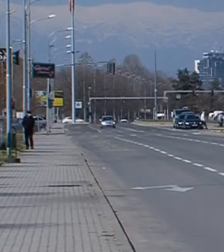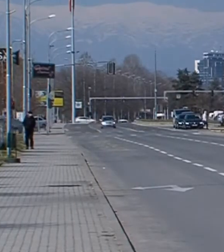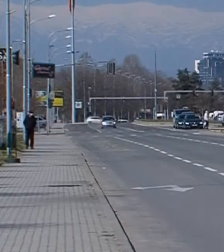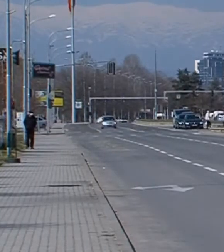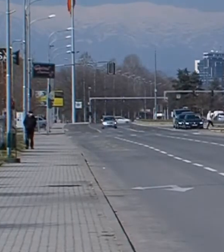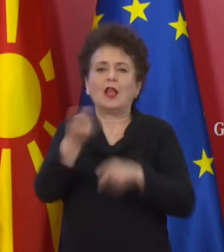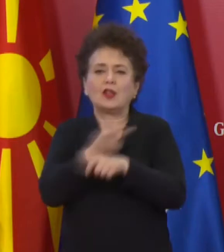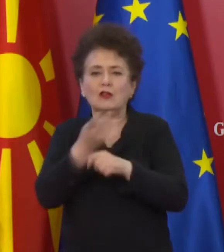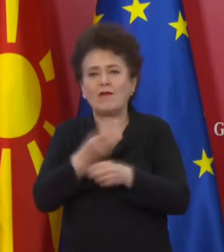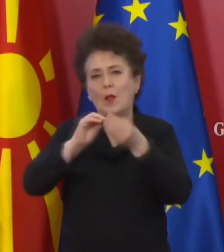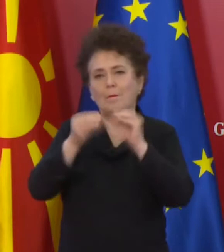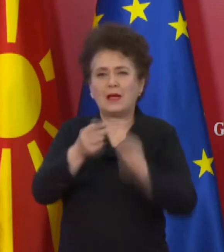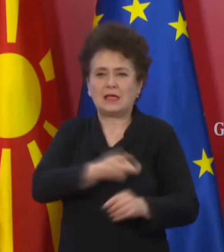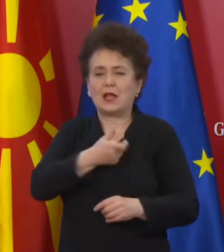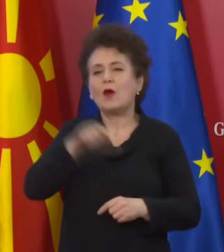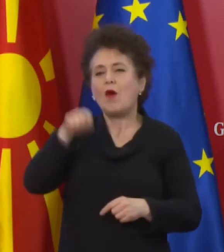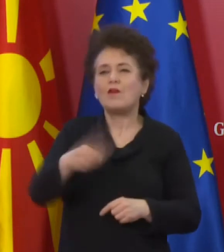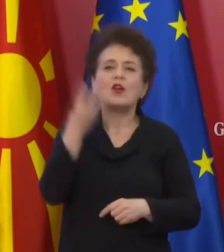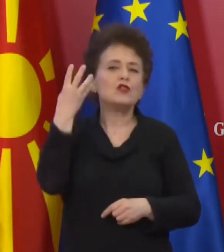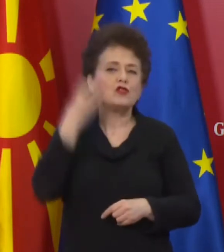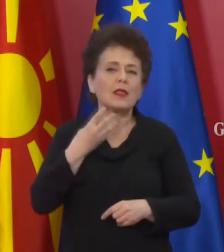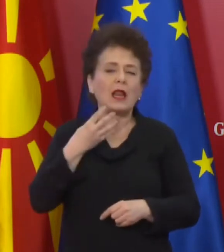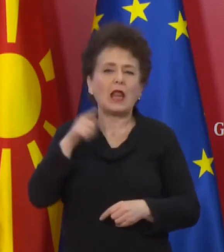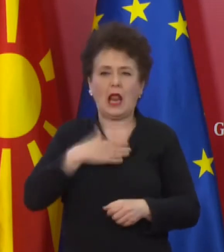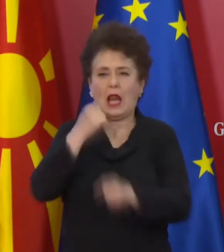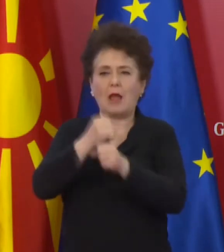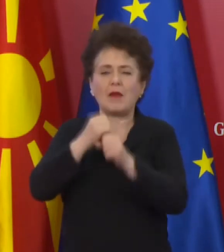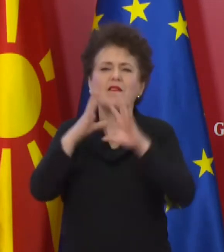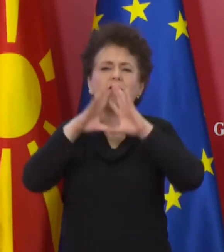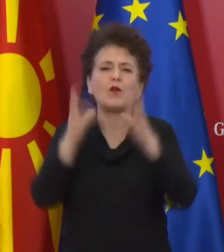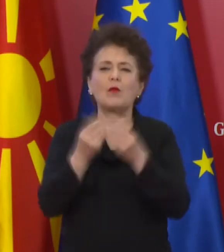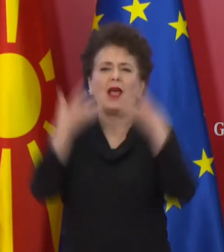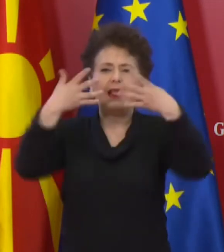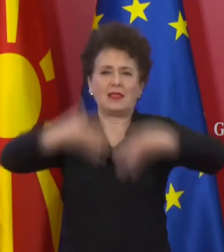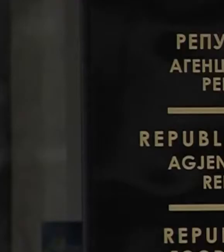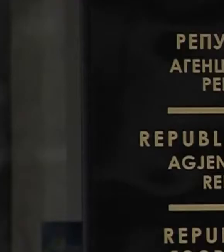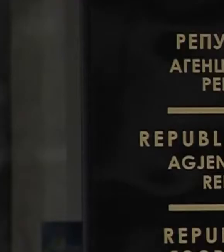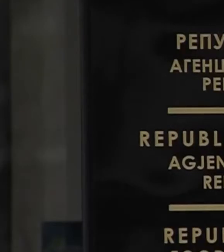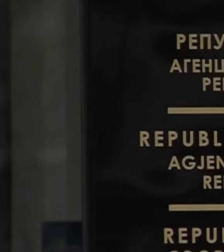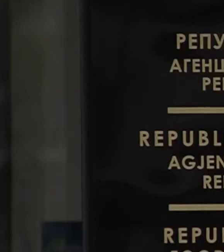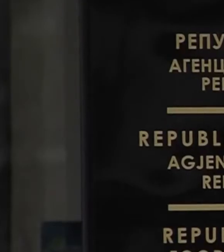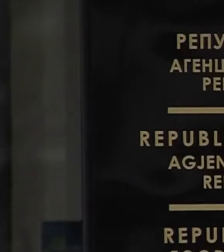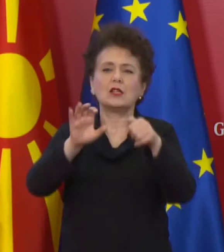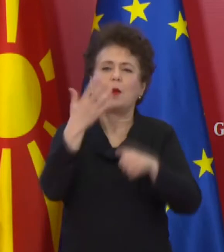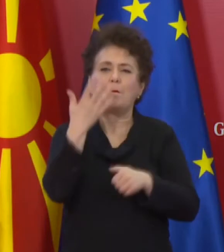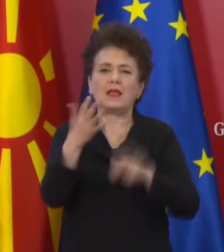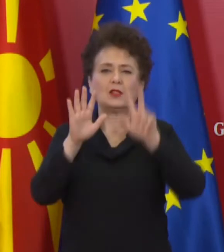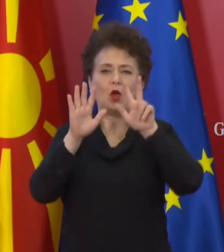prej 68 deri në 80%. Ndërsa linjat ndërkombëtare të transportit të udhëtarëve janë ndërprerë